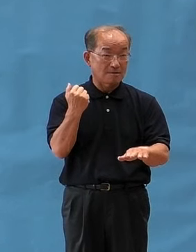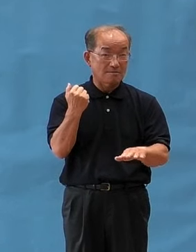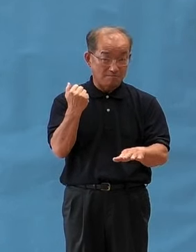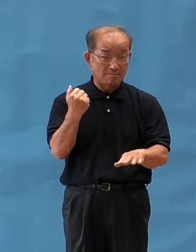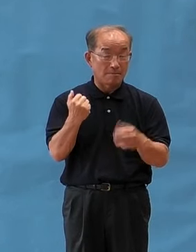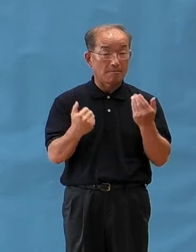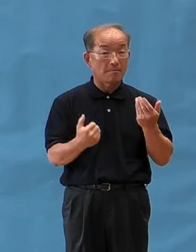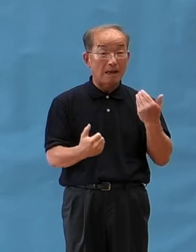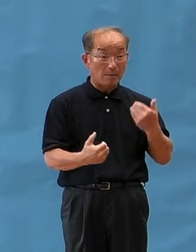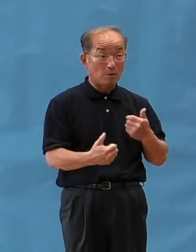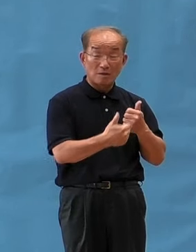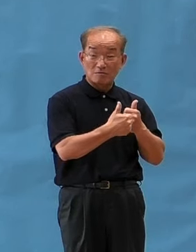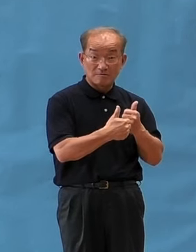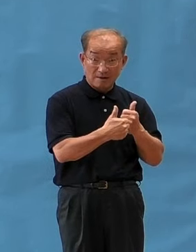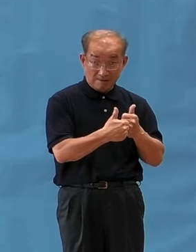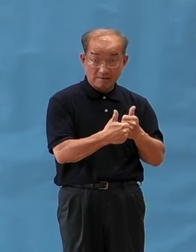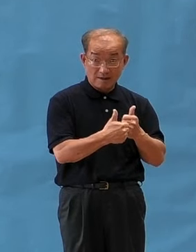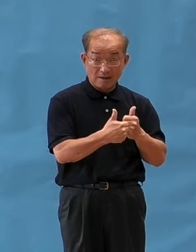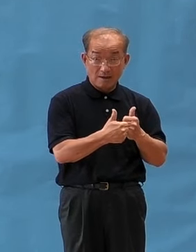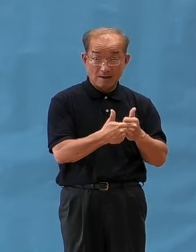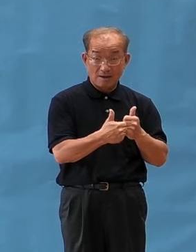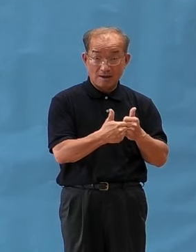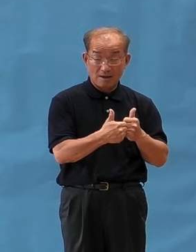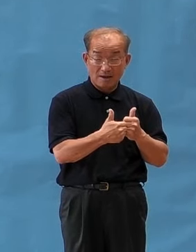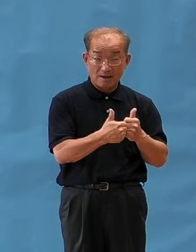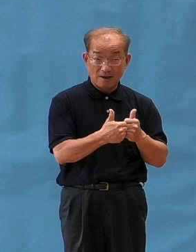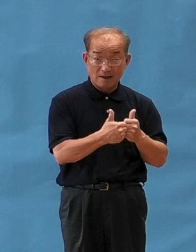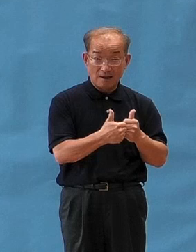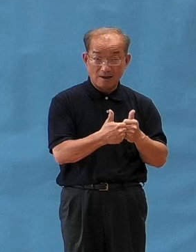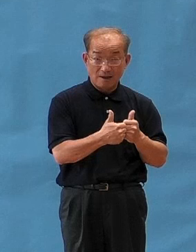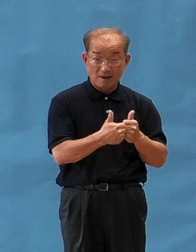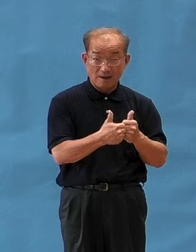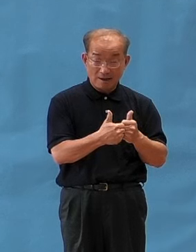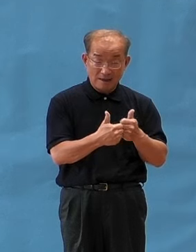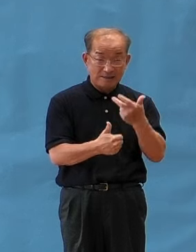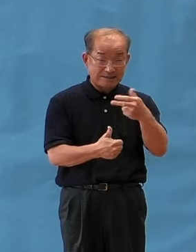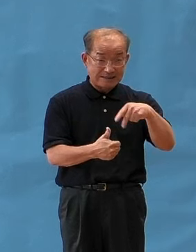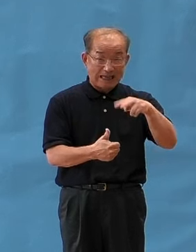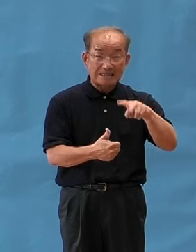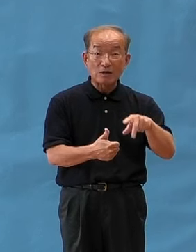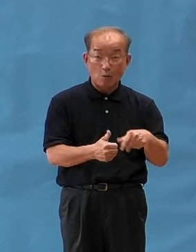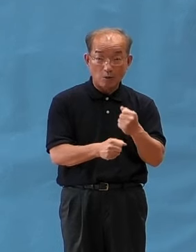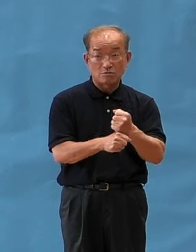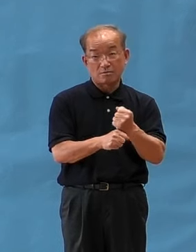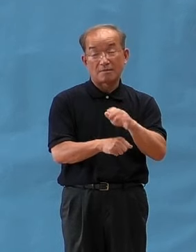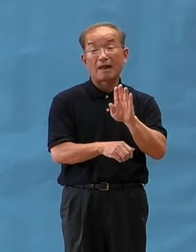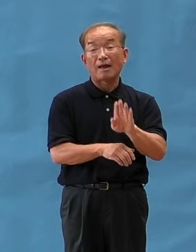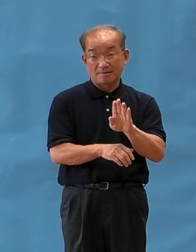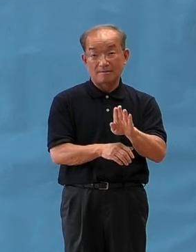ある、いろんなね、そのボードも整理して、シナリオも作ってあったんですけど、まあ、